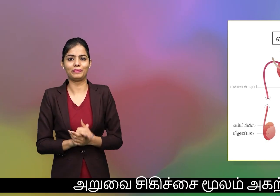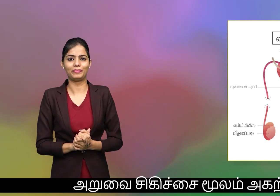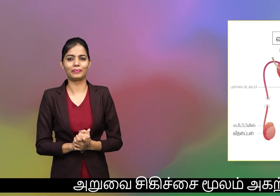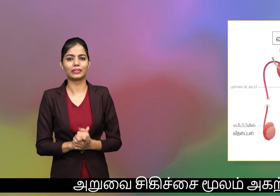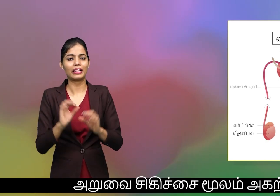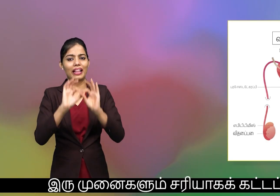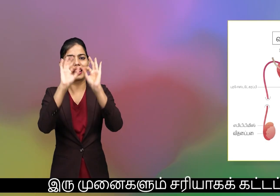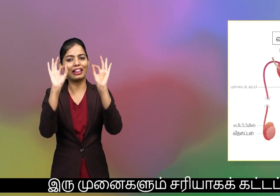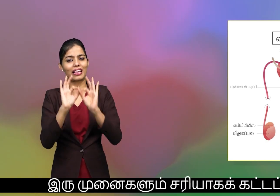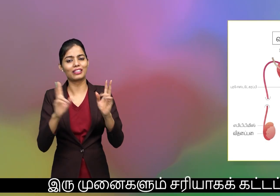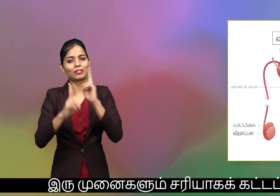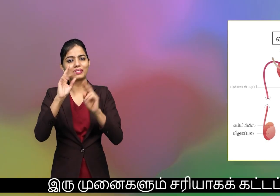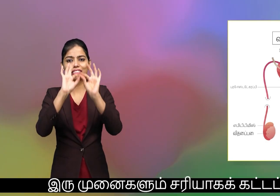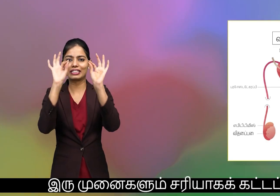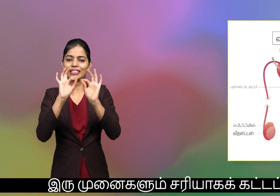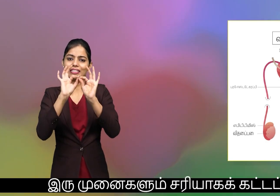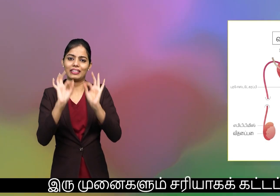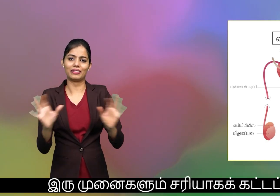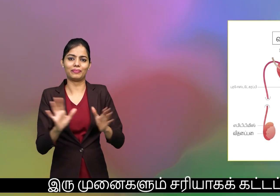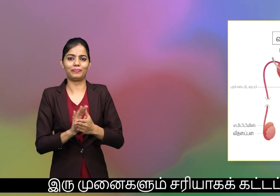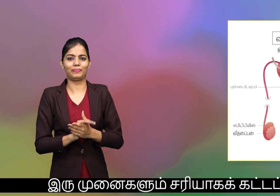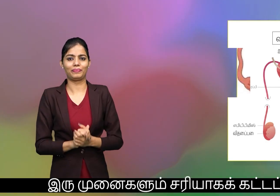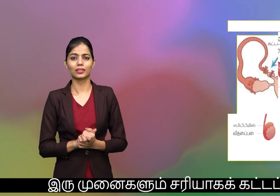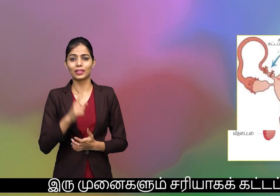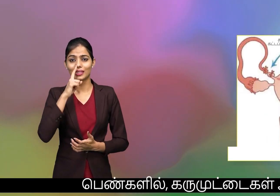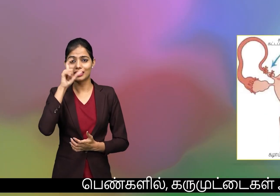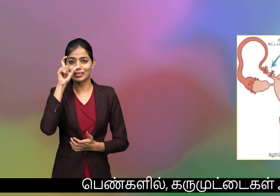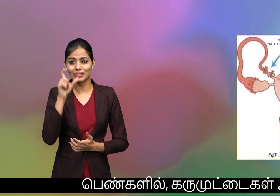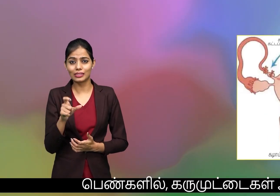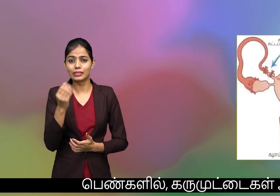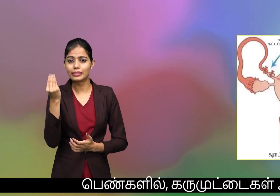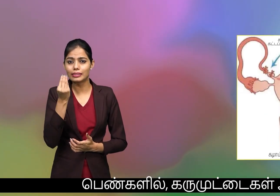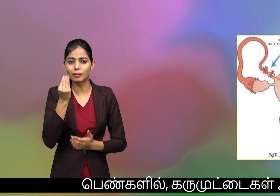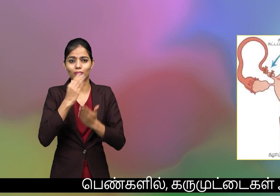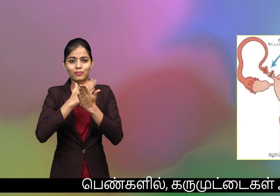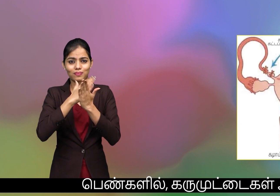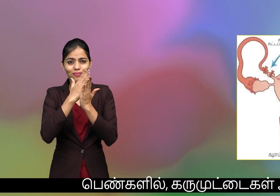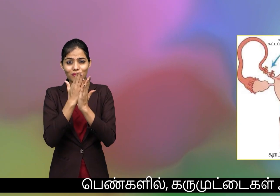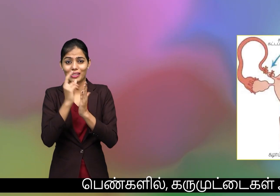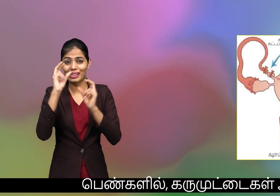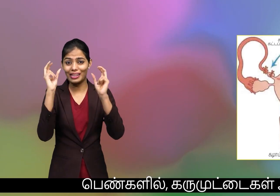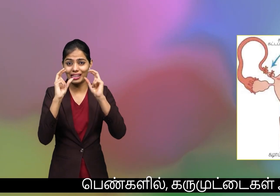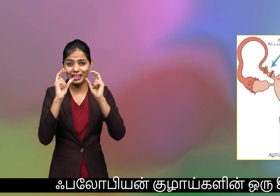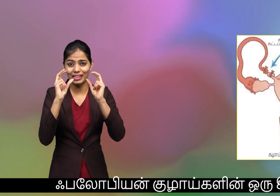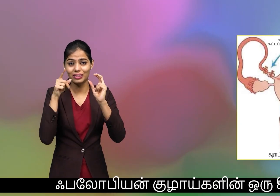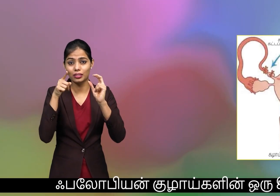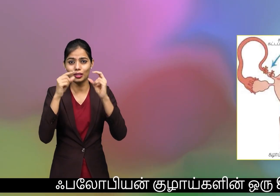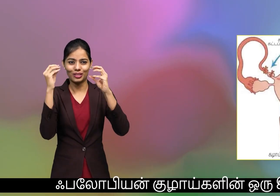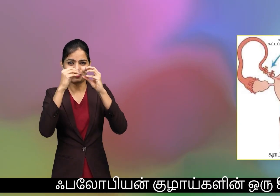அகற்றப்பட்டு இரு முனைகளிலும் சரியாக கட்டப்படுகின்றன. பெண்களில் கருமுட்டைகள் அல்லது ஃபெலோப்பியன் குழாய்களின்